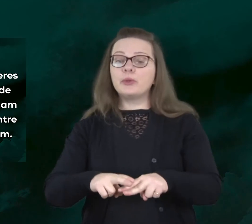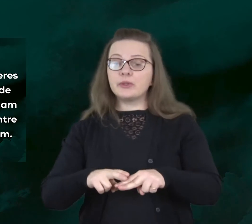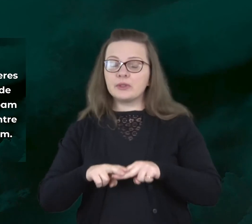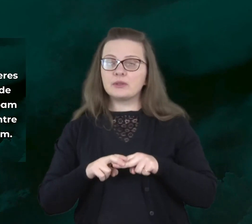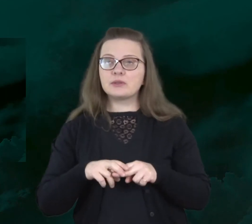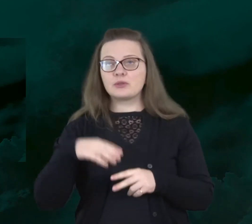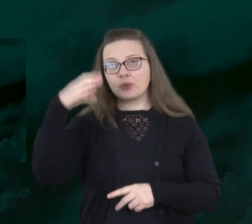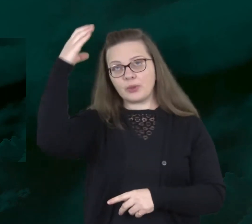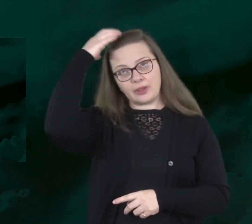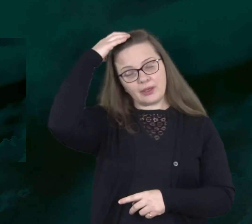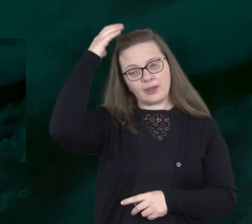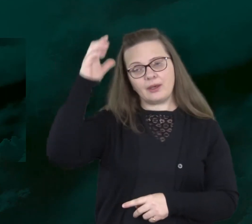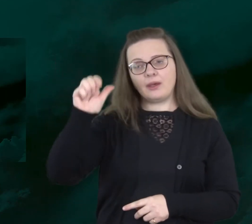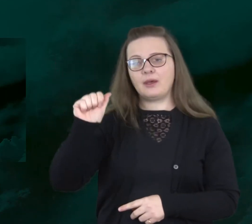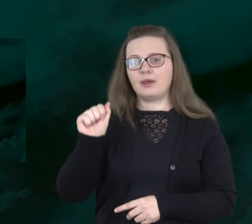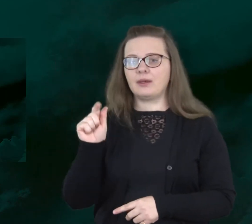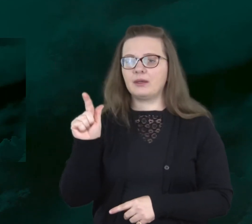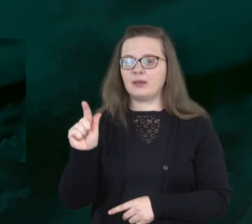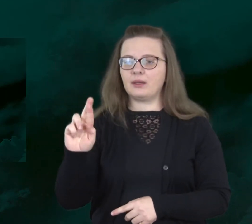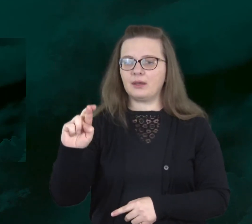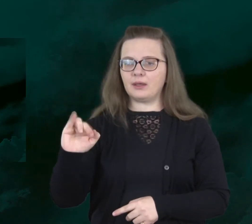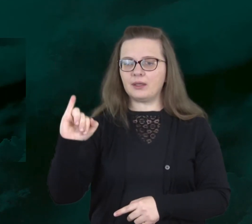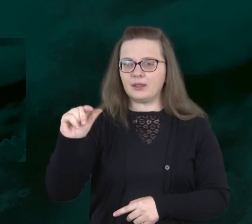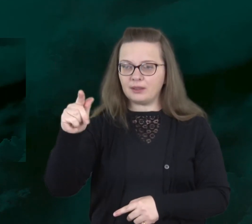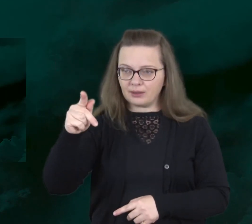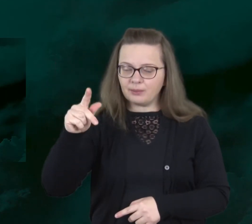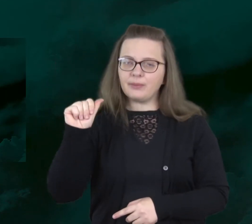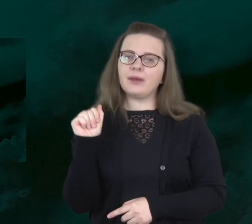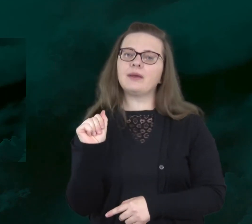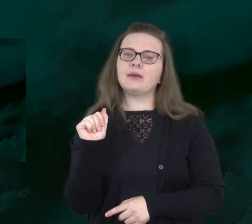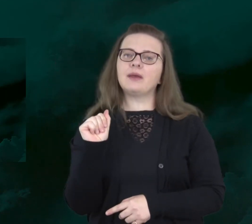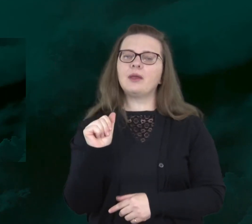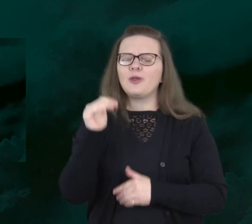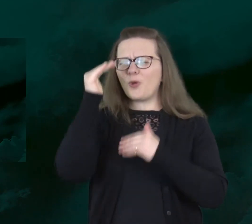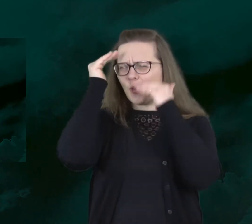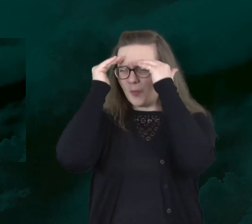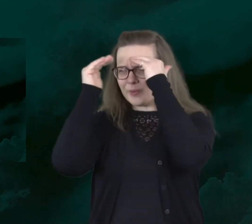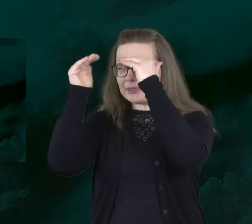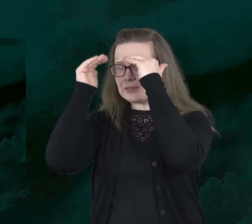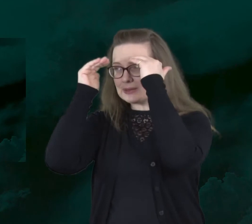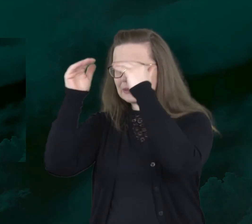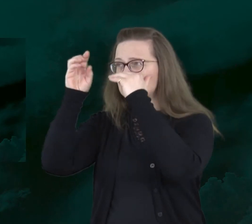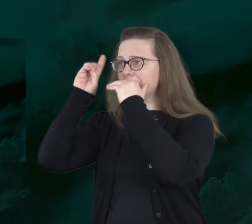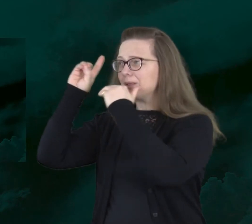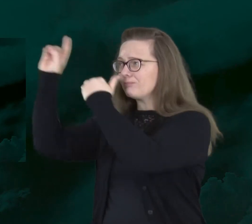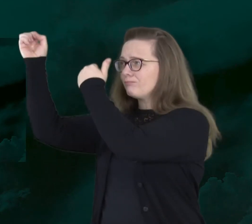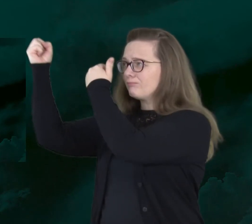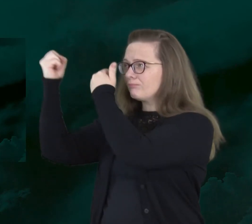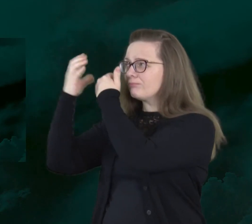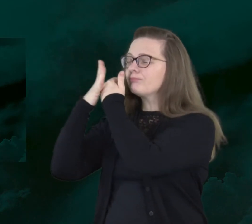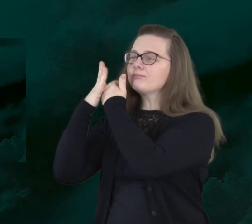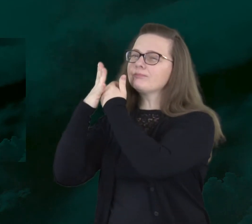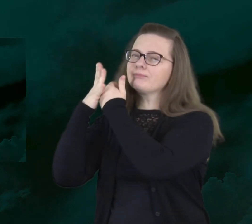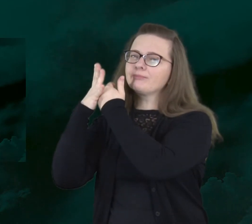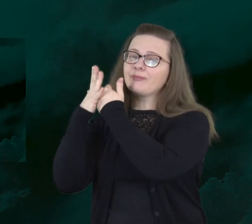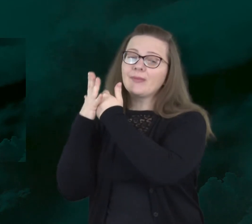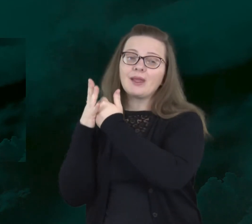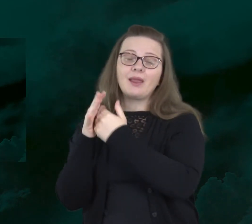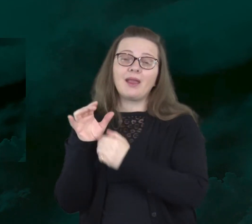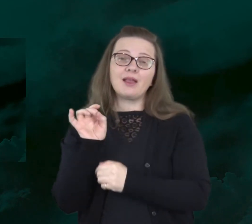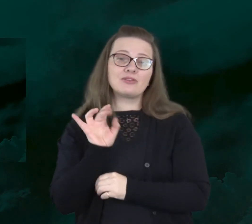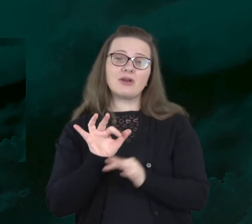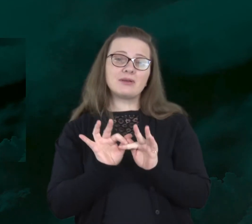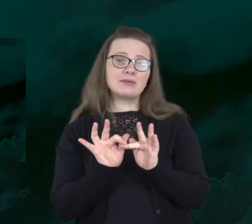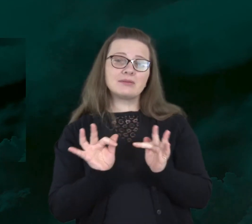celestial. Queridos irmãos, eu quero mostrar para vocês o que o simples fato de crer,